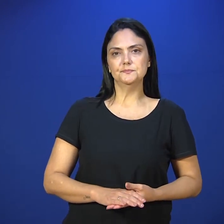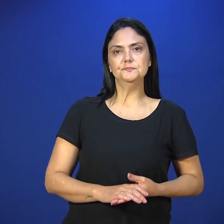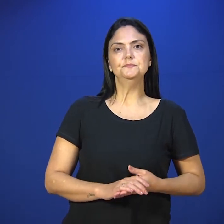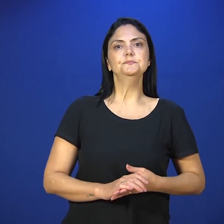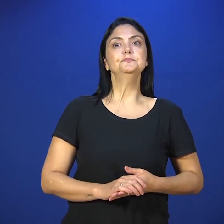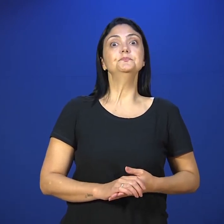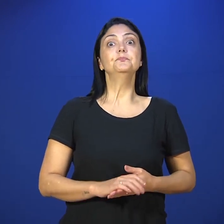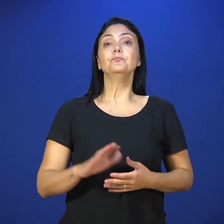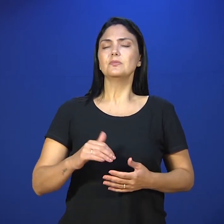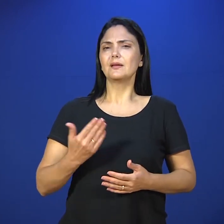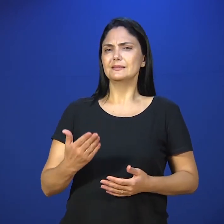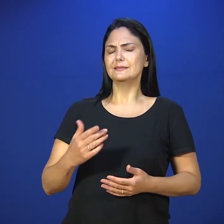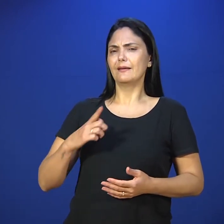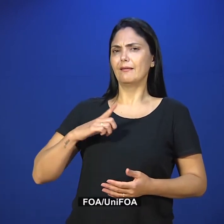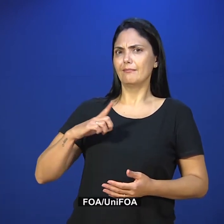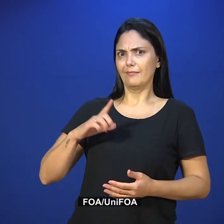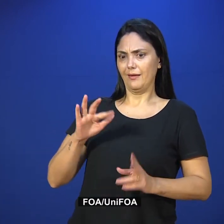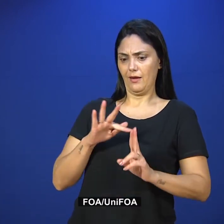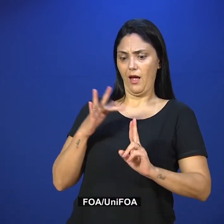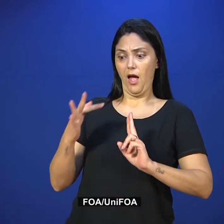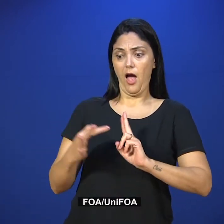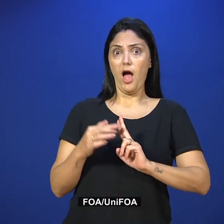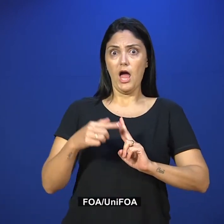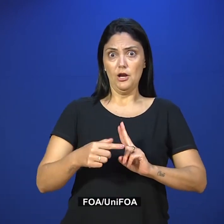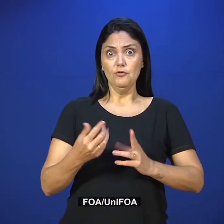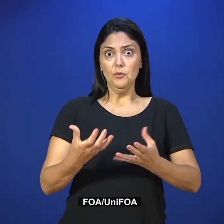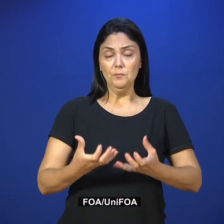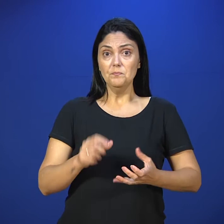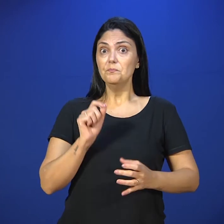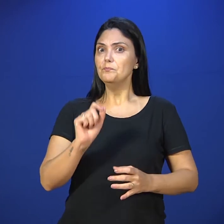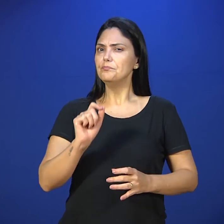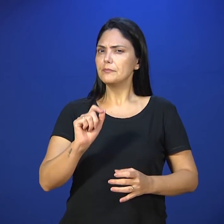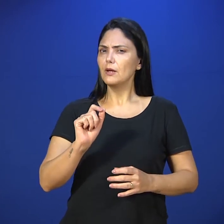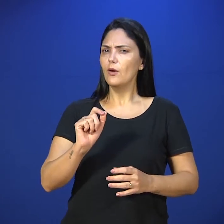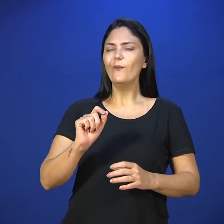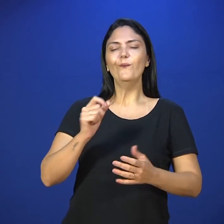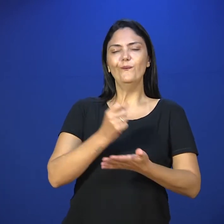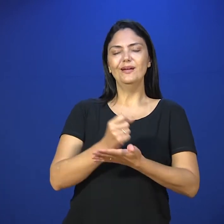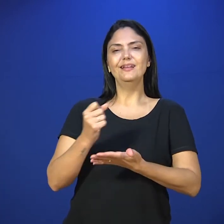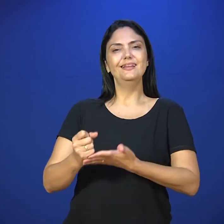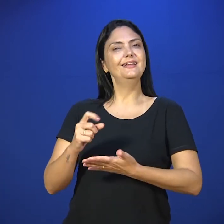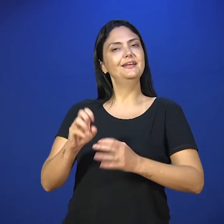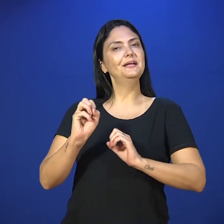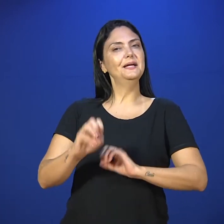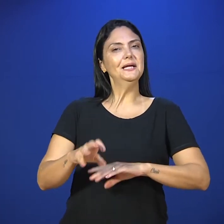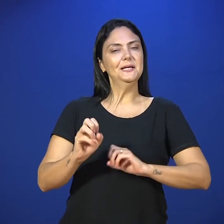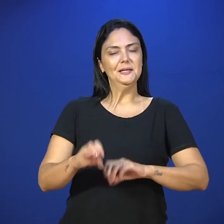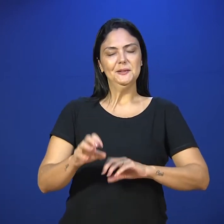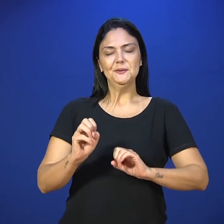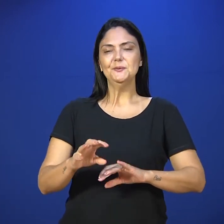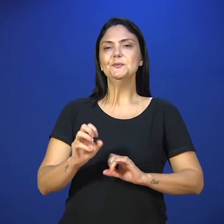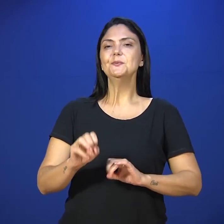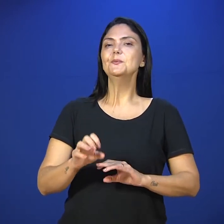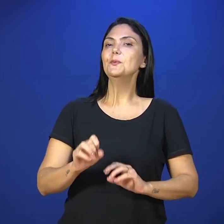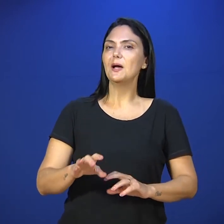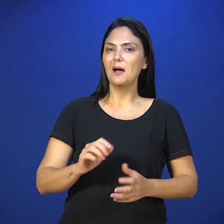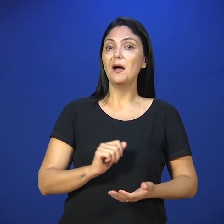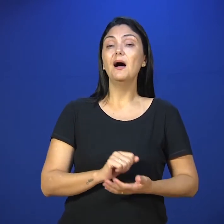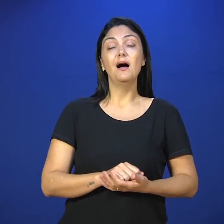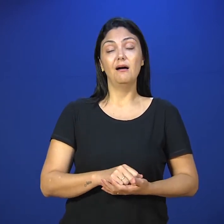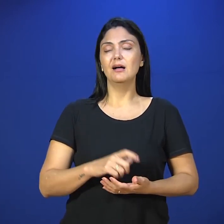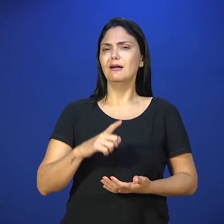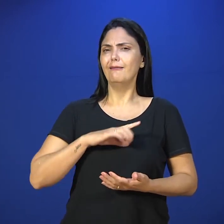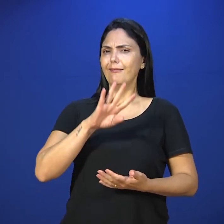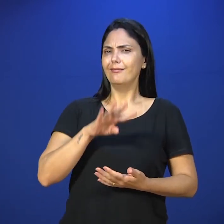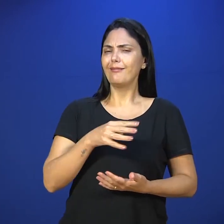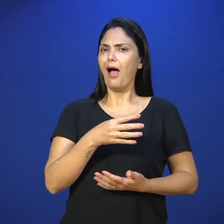9.3. Caso seja do interesse da FOA-Unifoa, o termo de adesão ao contrato de prestação de serviços educacionais e